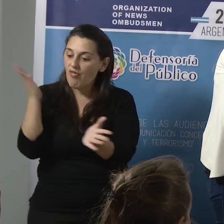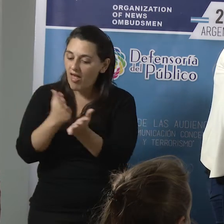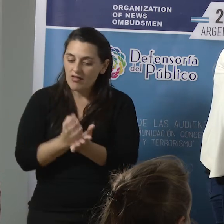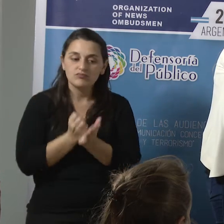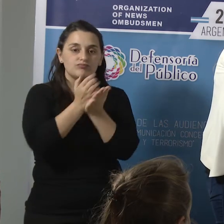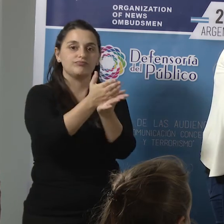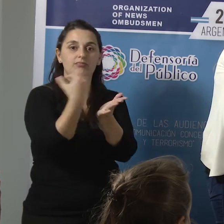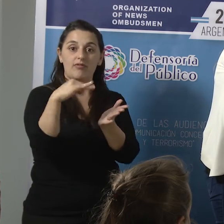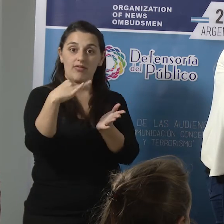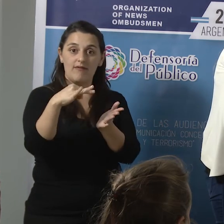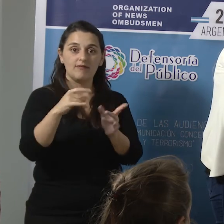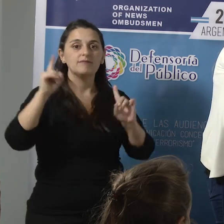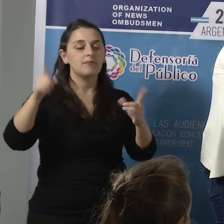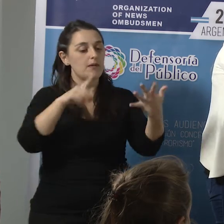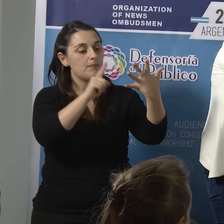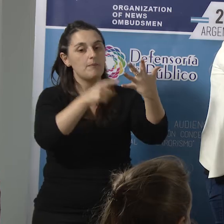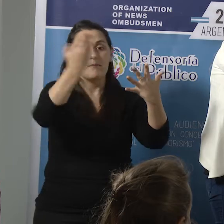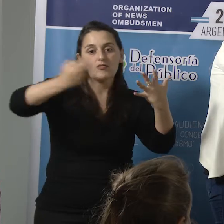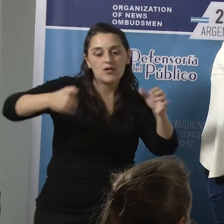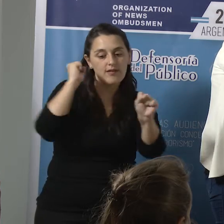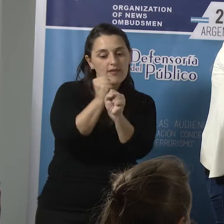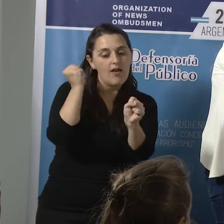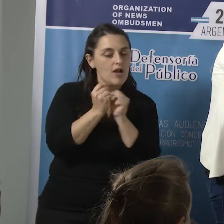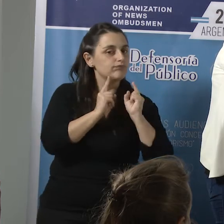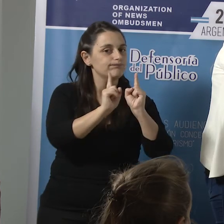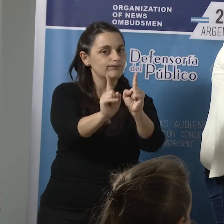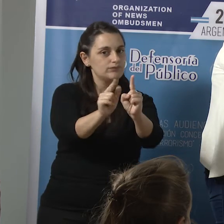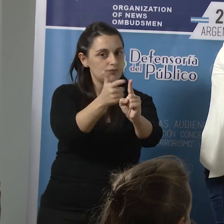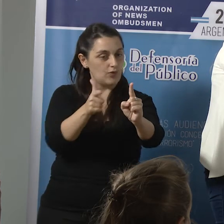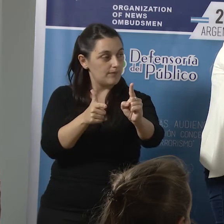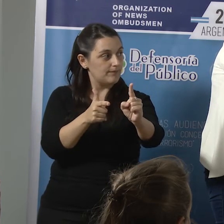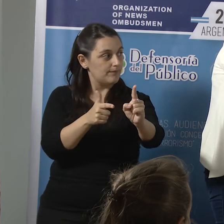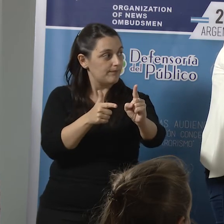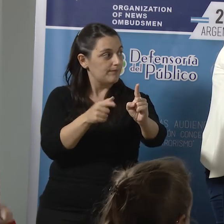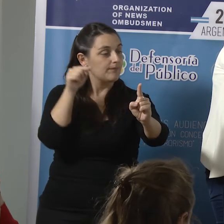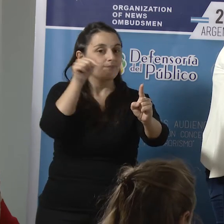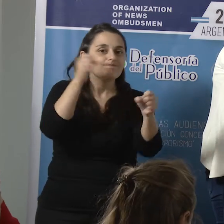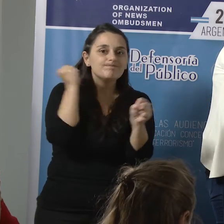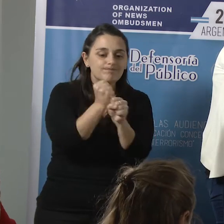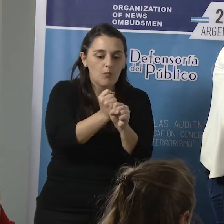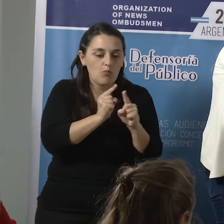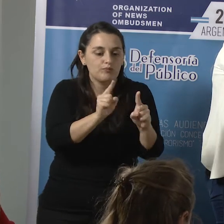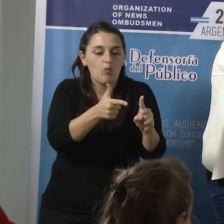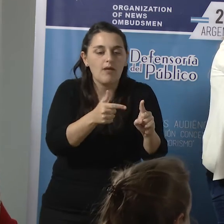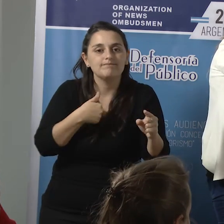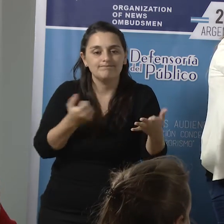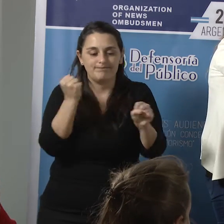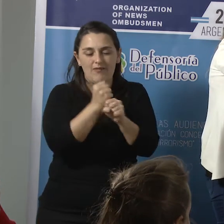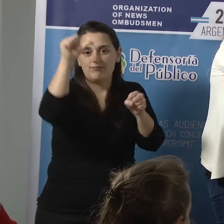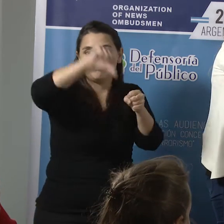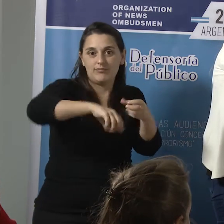defensa, la falta de estabilidad laboral de los defensores afecta directamente su trabajo como deudor y, por último,